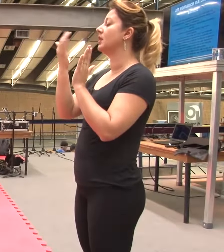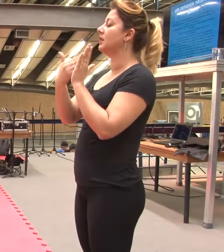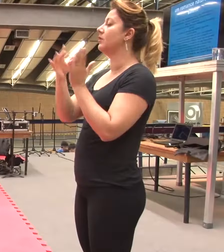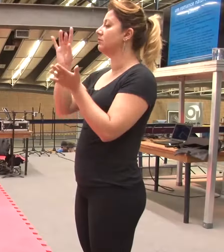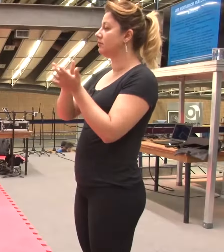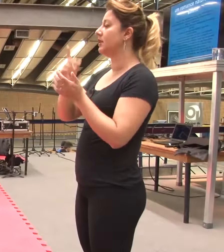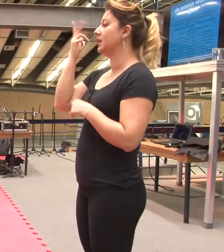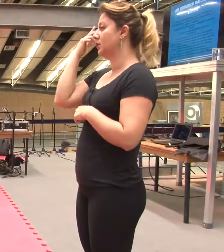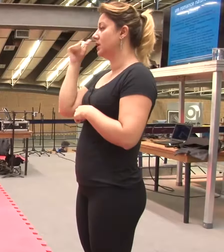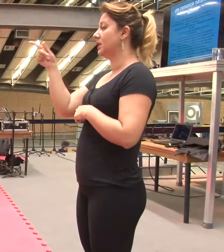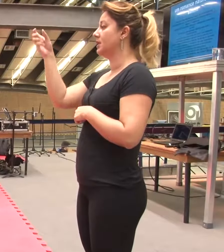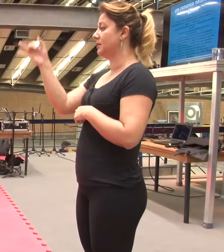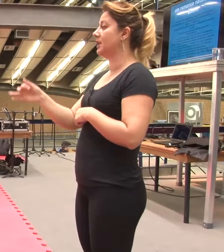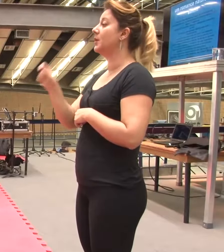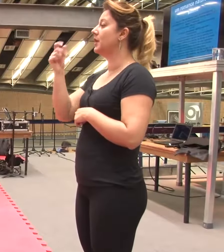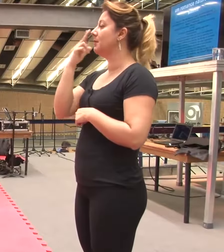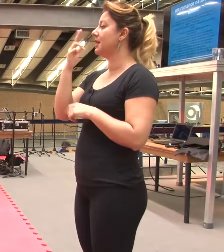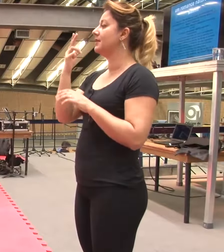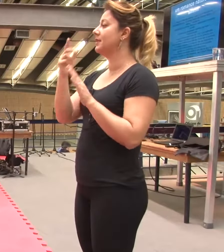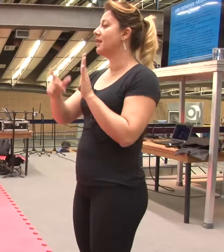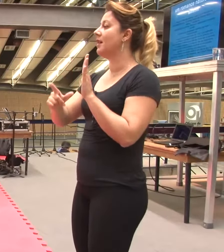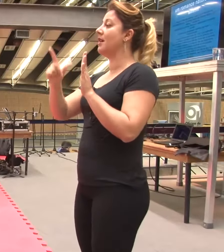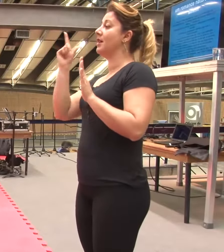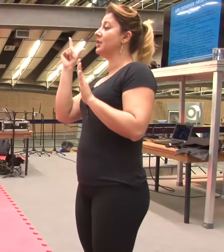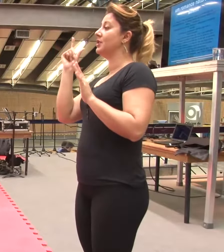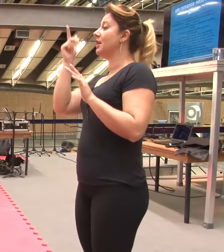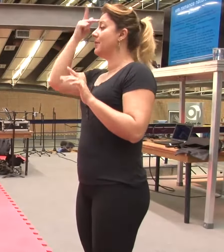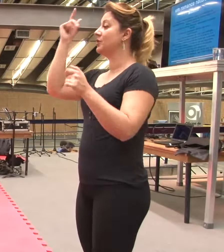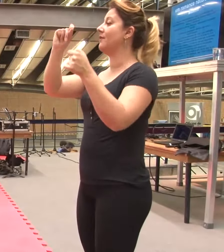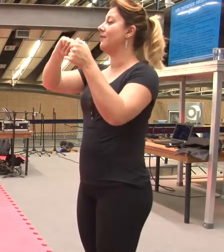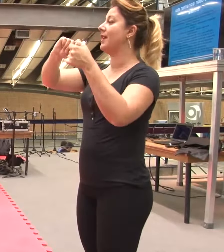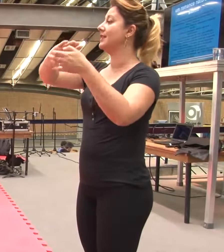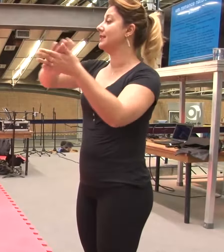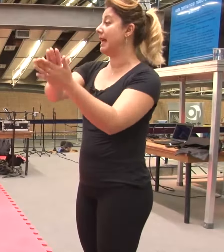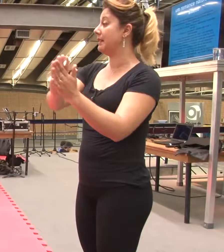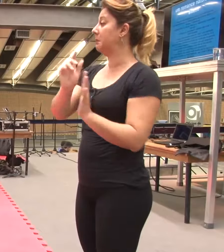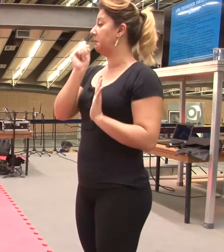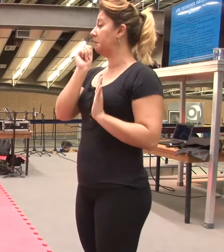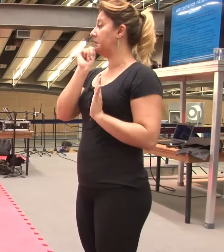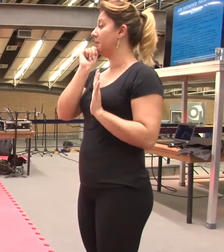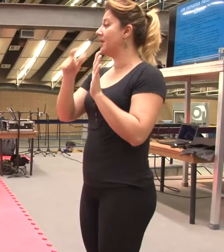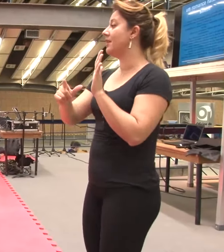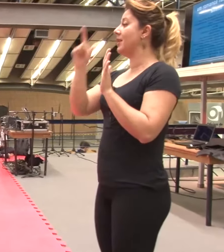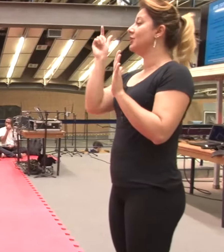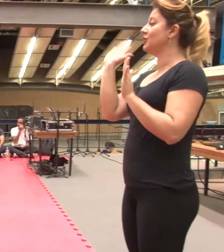também, que ele antecipa o que vai mencionar. Eu acho legalíssimo o que ele diz assim. Qual é o seu nome?